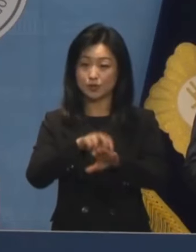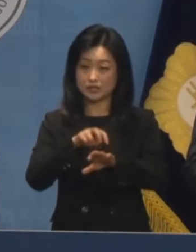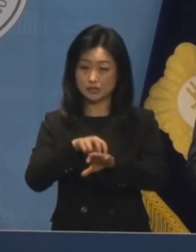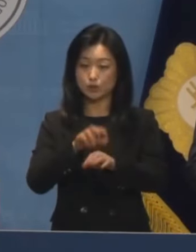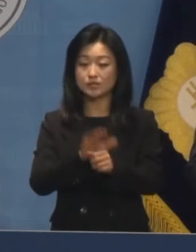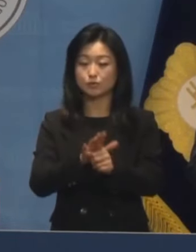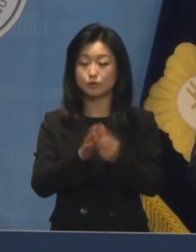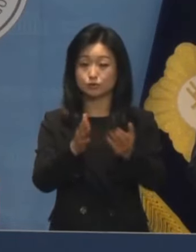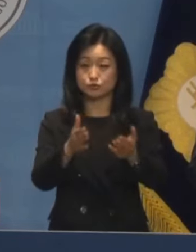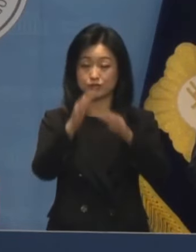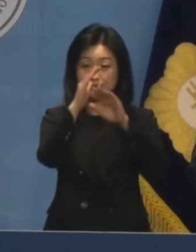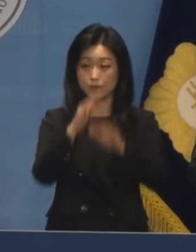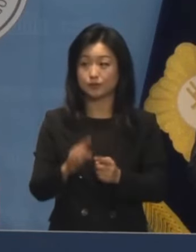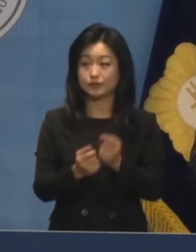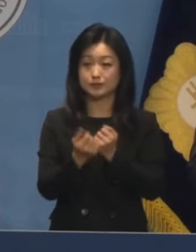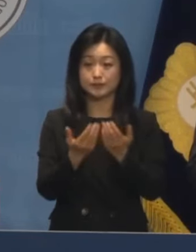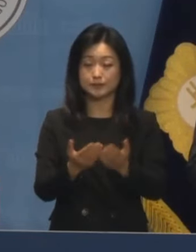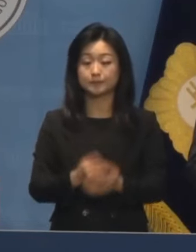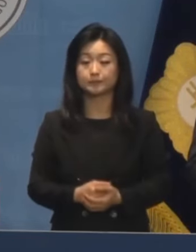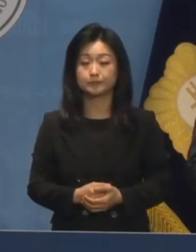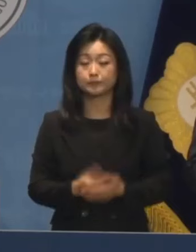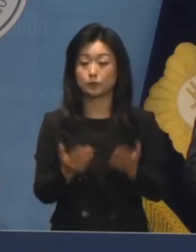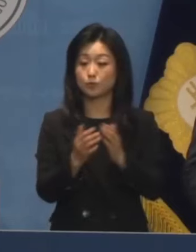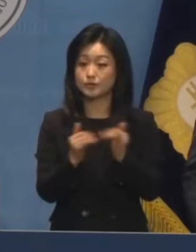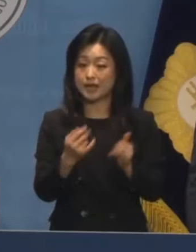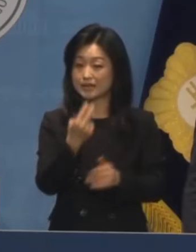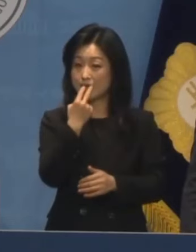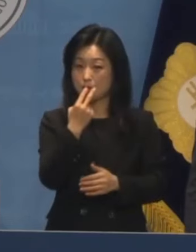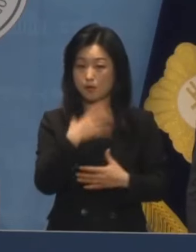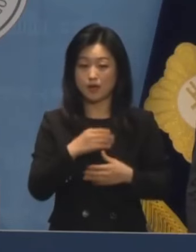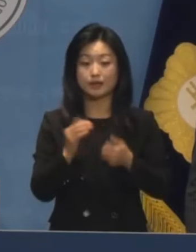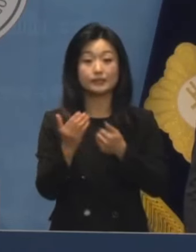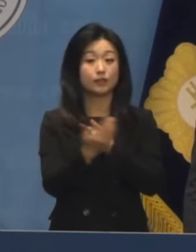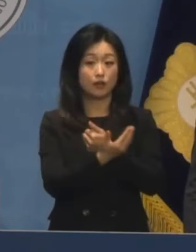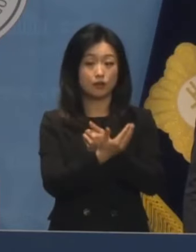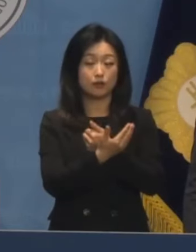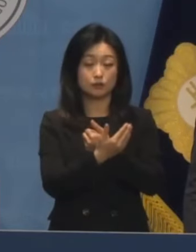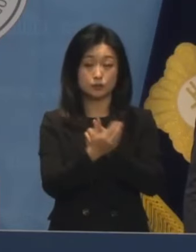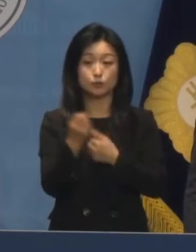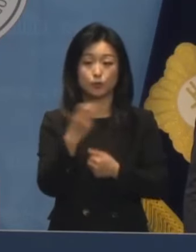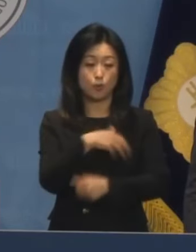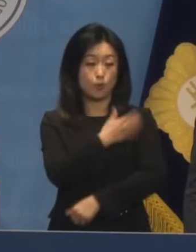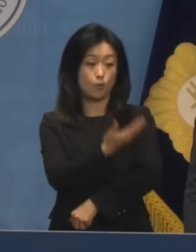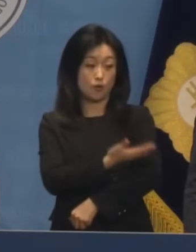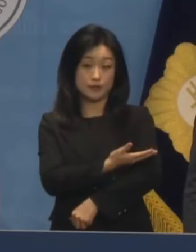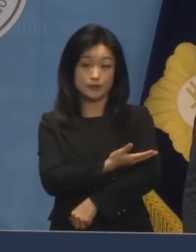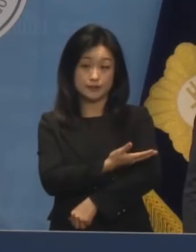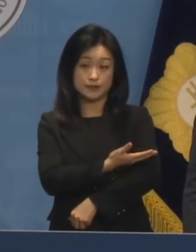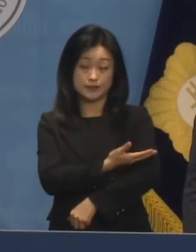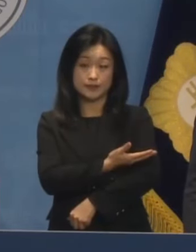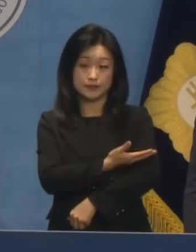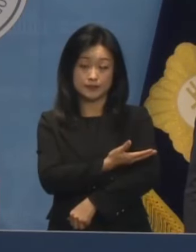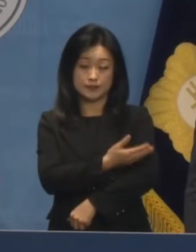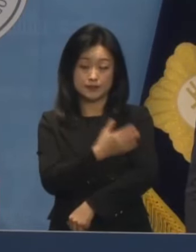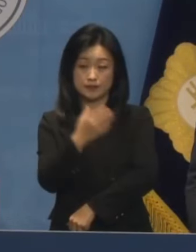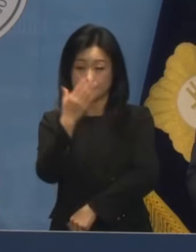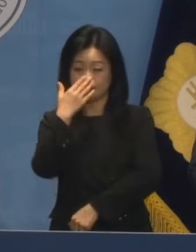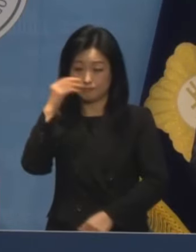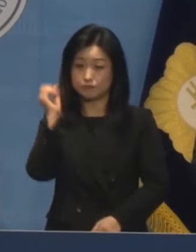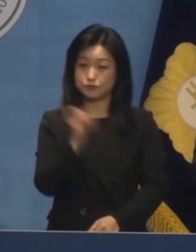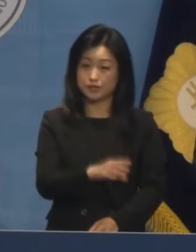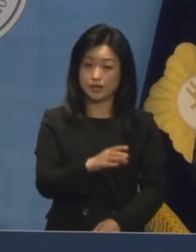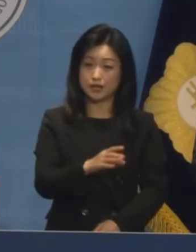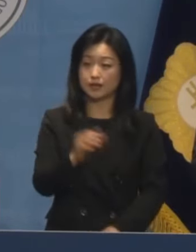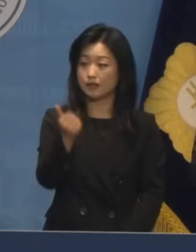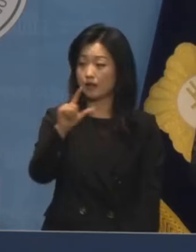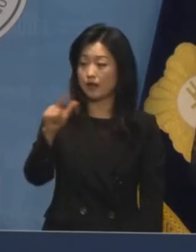대해서 말씀드리겠습니다 노동자들의 생명과 안전 그리고 기본적인 권리를 철저히 외면하는